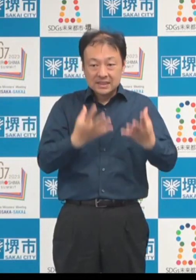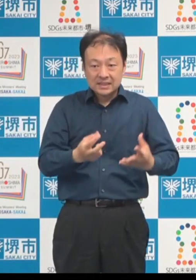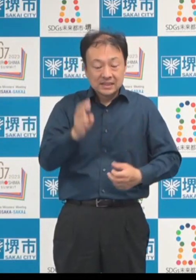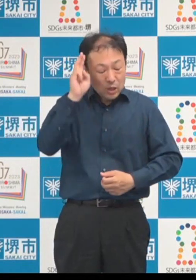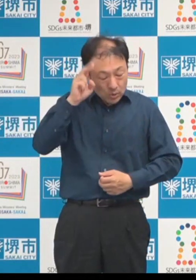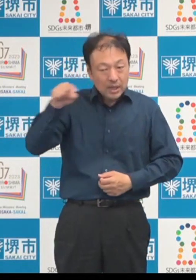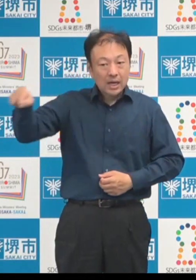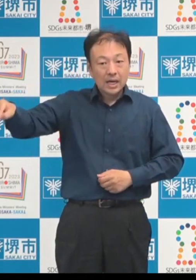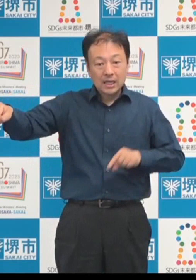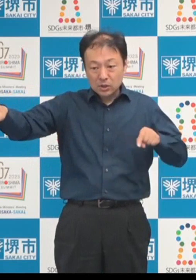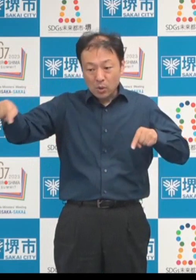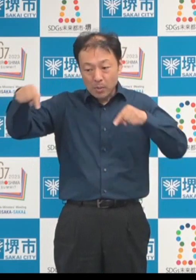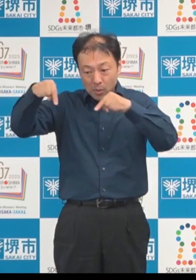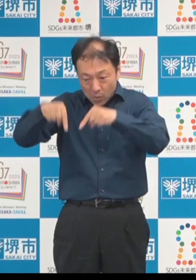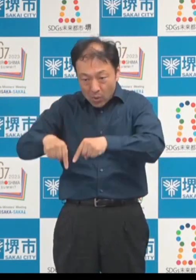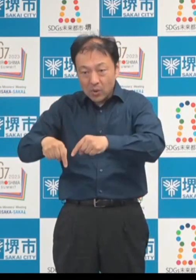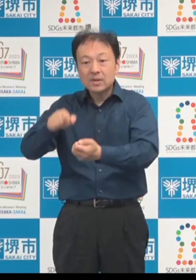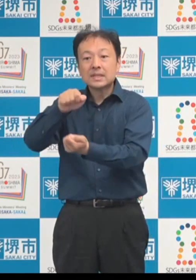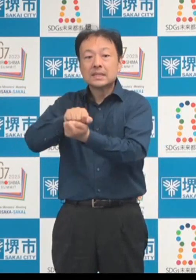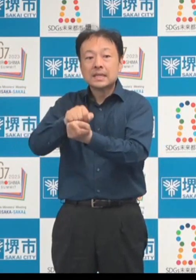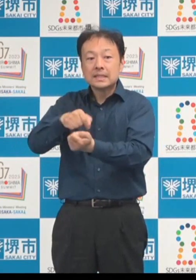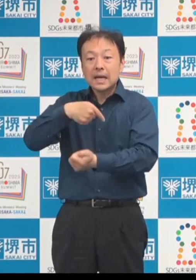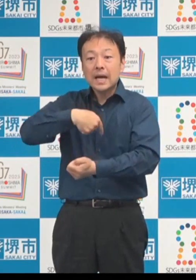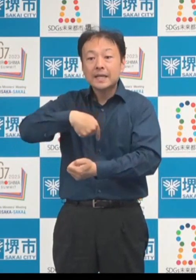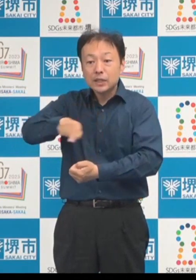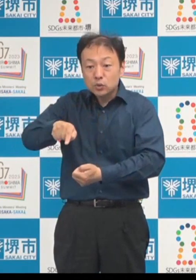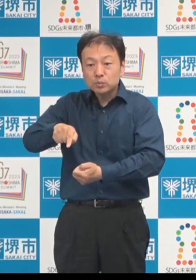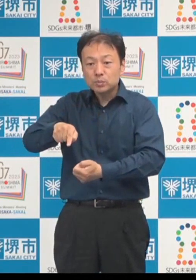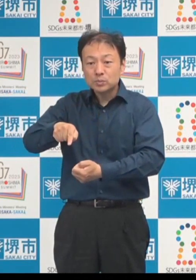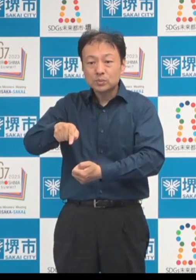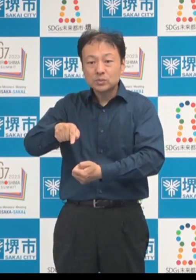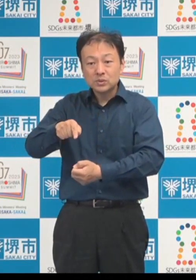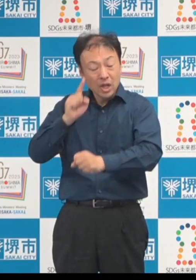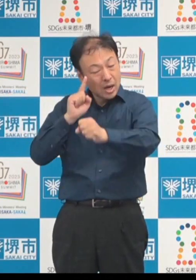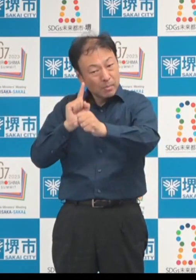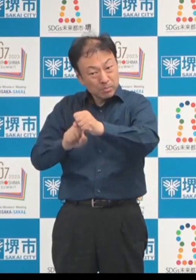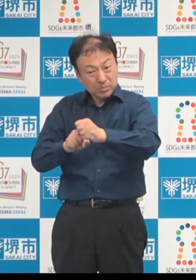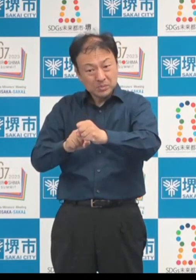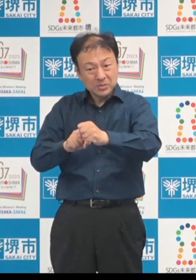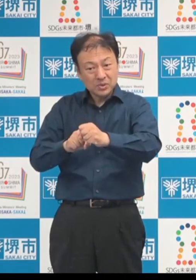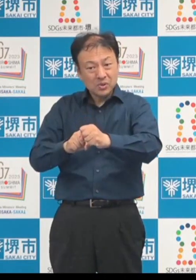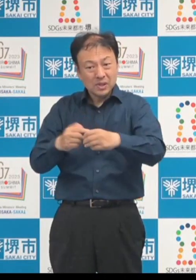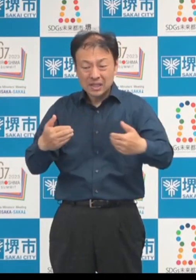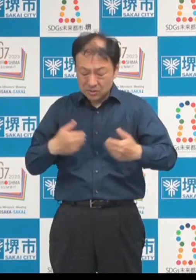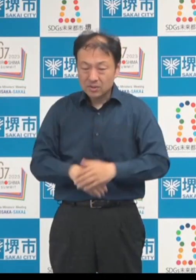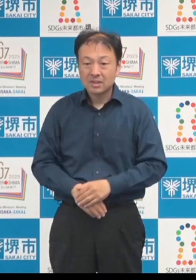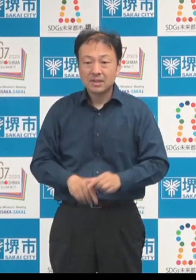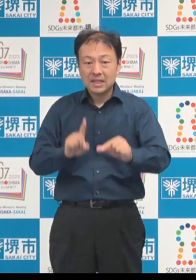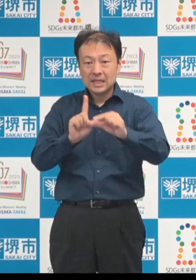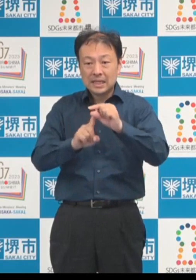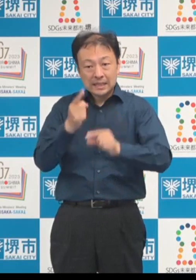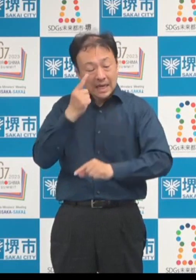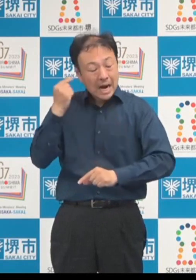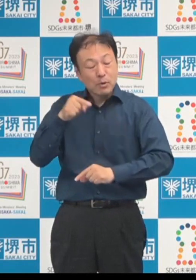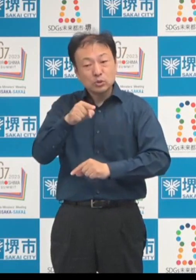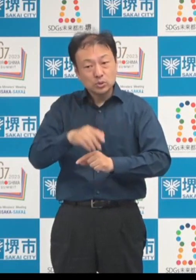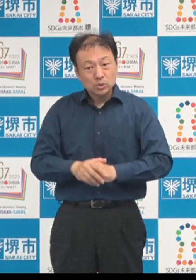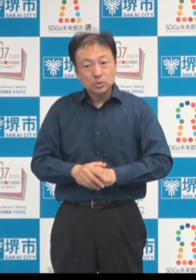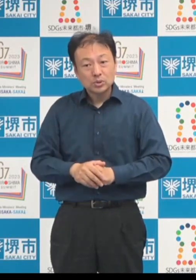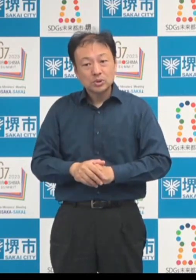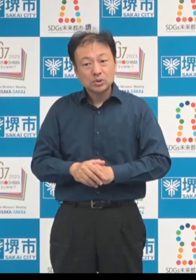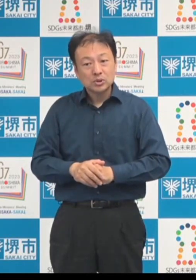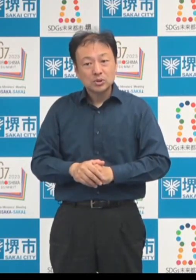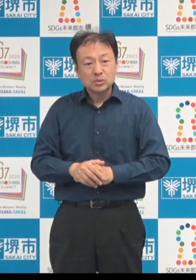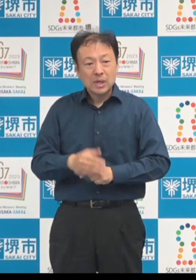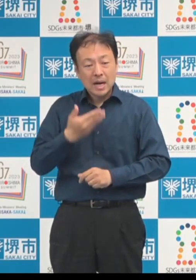堺に来ればと、あの駅に行けばっていうふうな戦略性を持つべきではないかと。 中本中本とおっしゃいますけれども、それほど